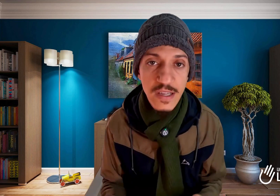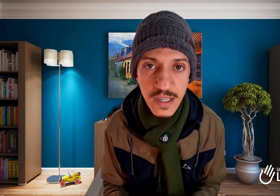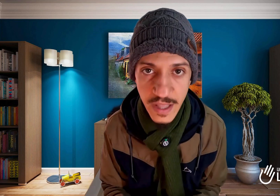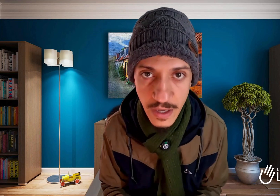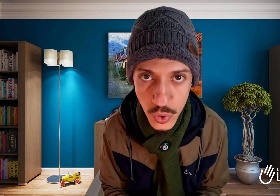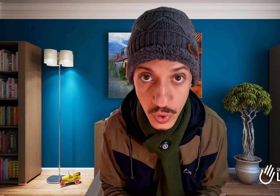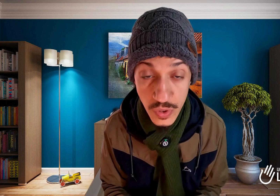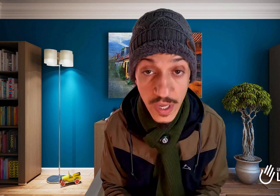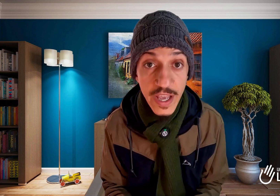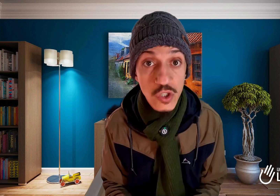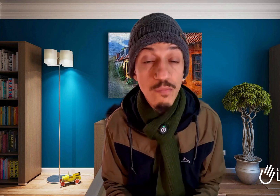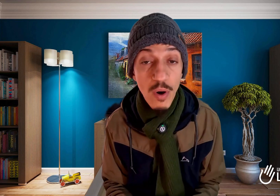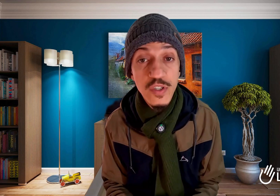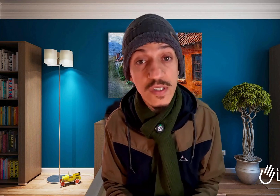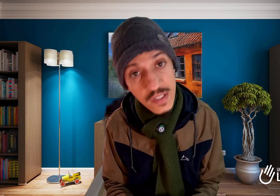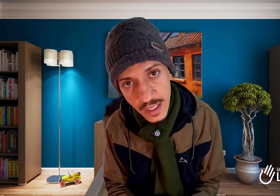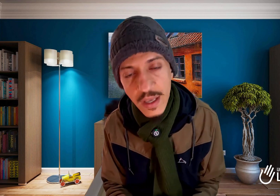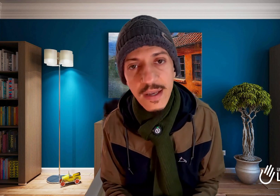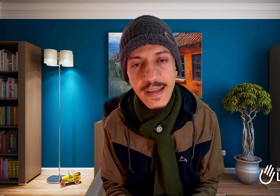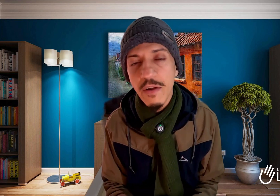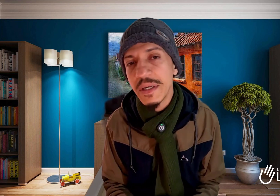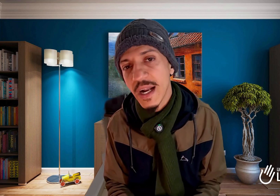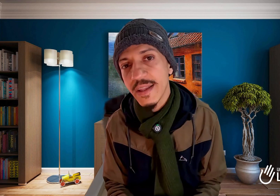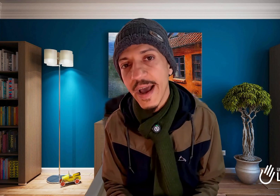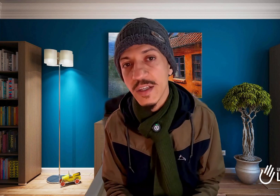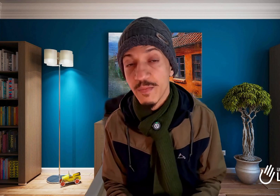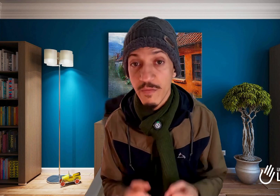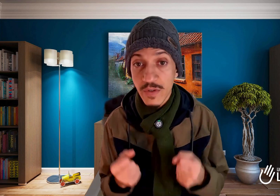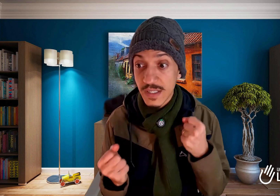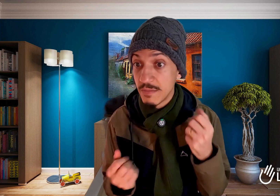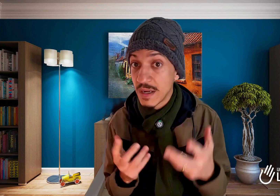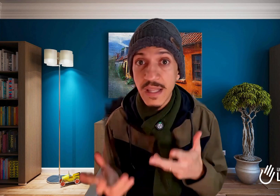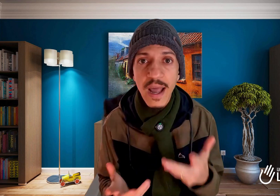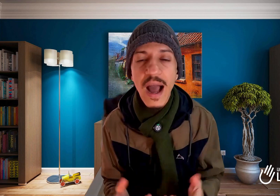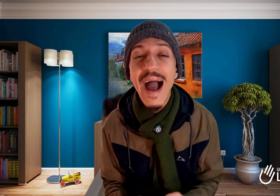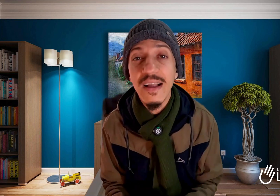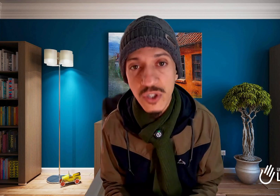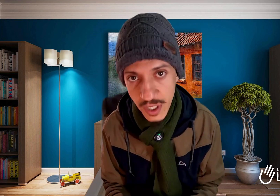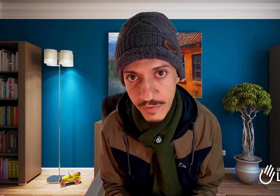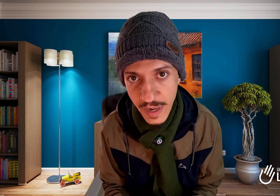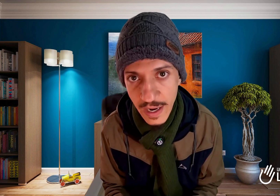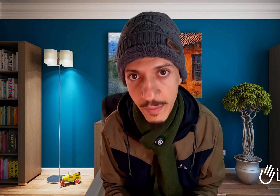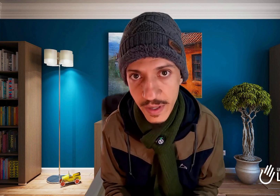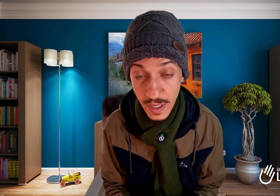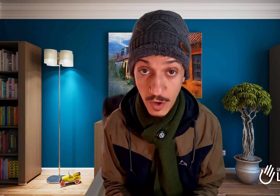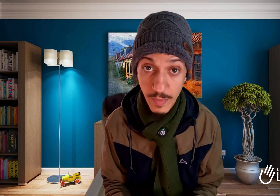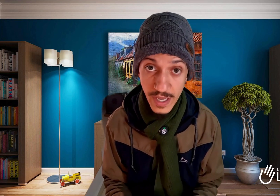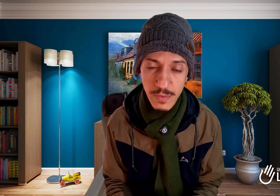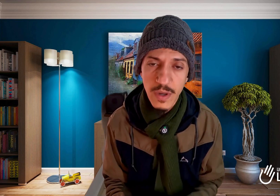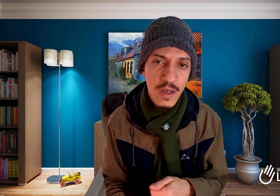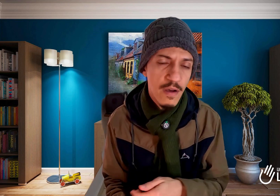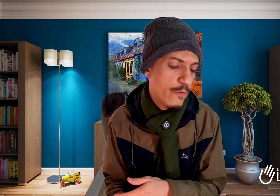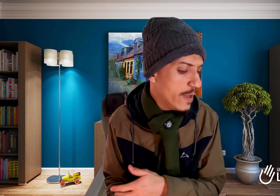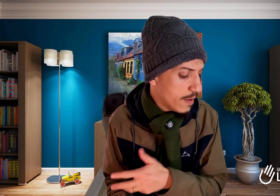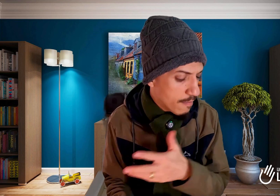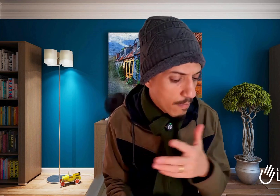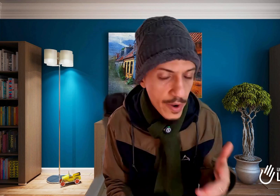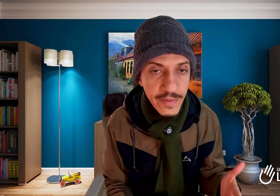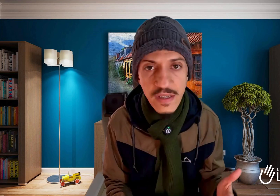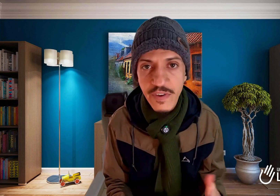tenham surdos, isso pode sim ser uma estratégia para você se manter ativo na Libras. Eu mesmo fui muitas vezes